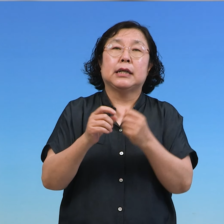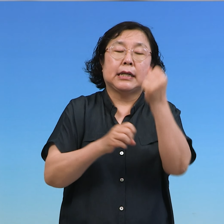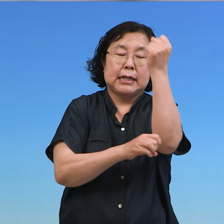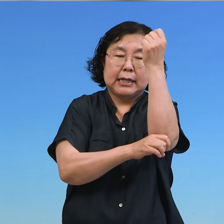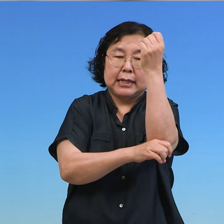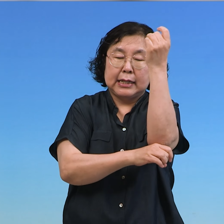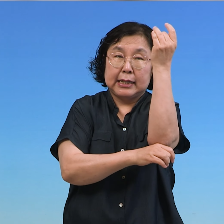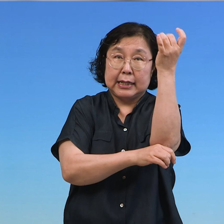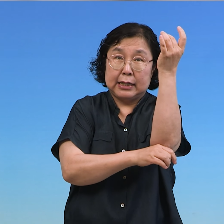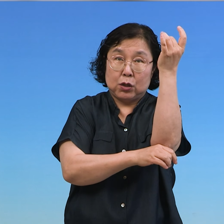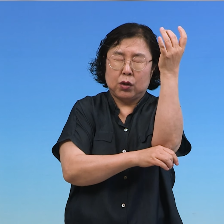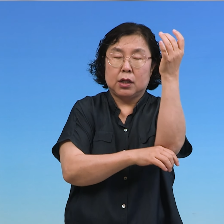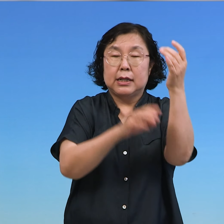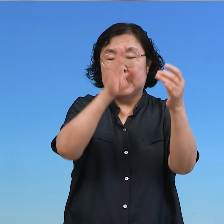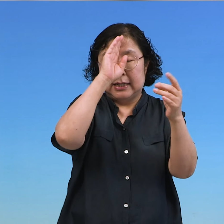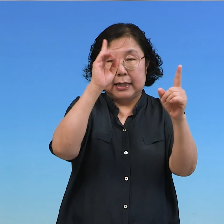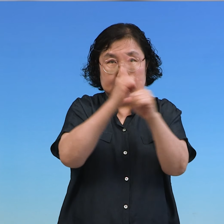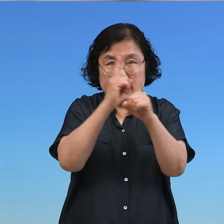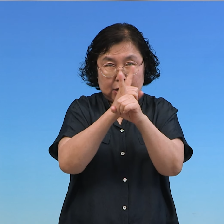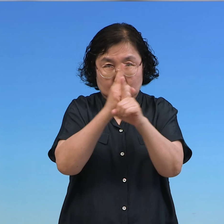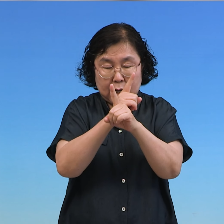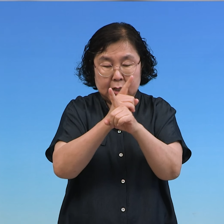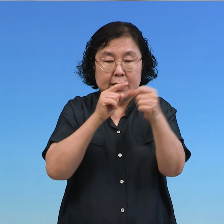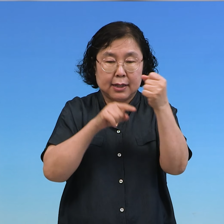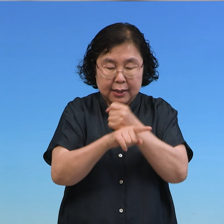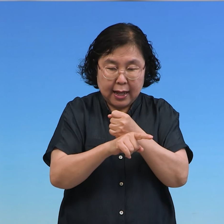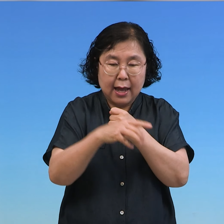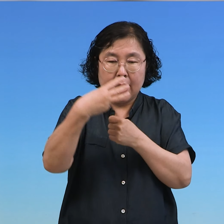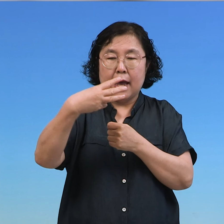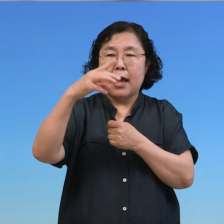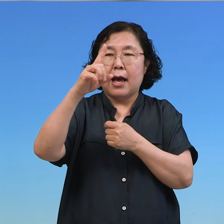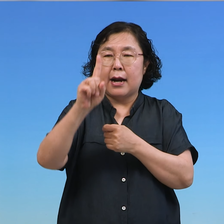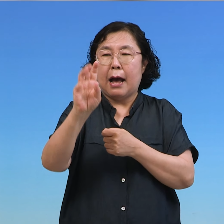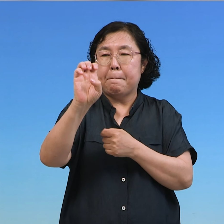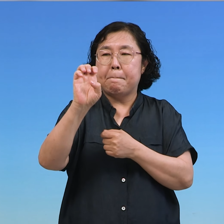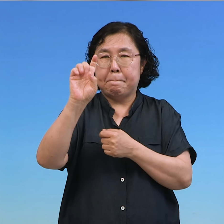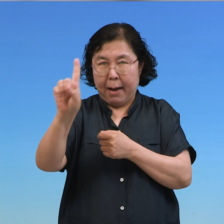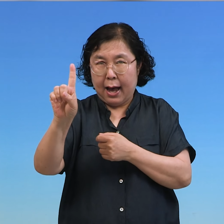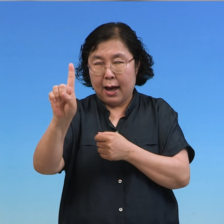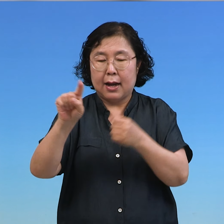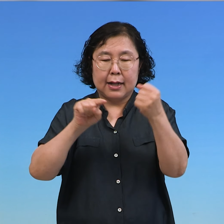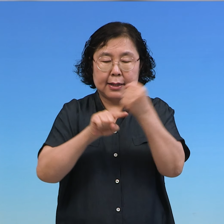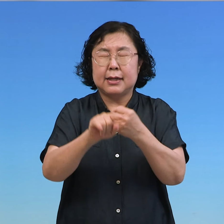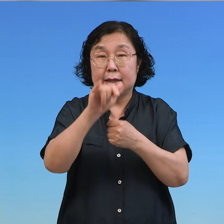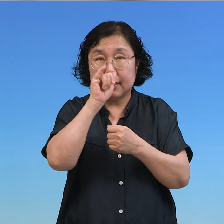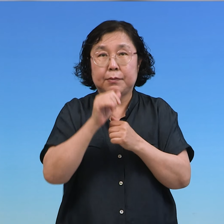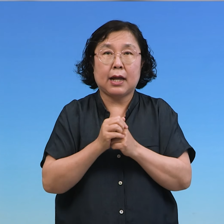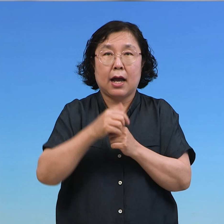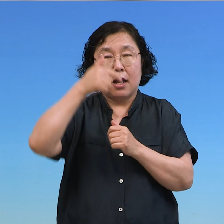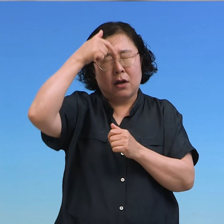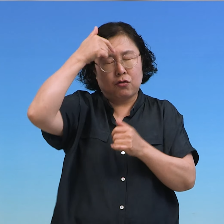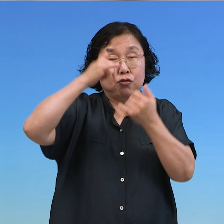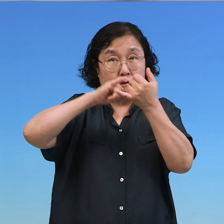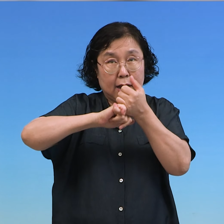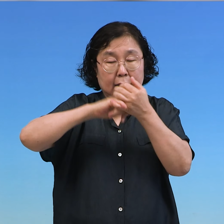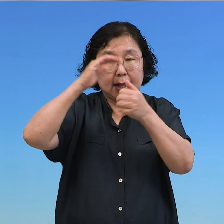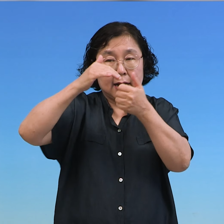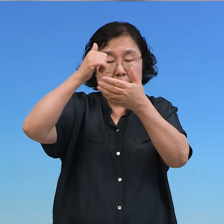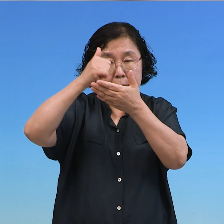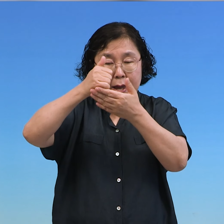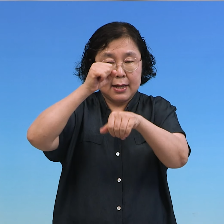의원은 치료라는 뜻을 가진 라파입니다 라파는 들어보지 않으셨어요? 구약의